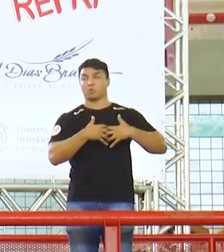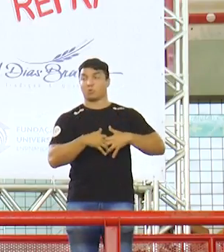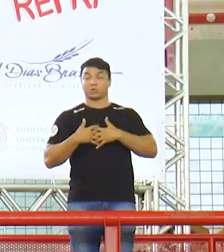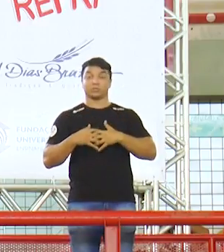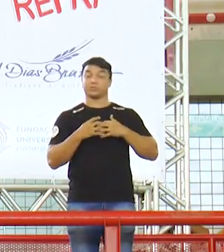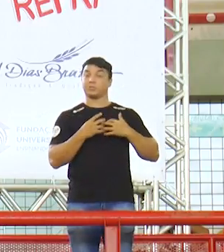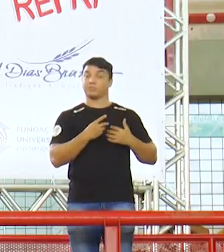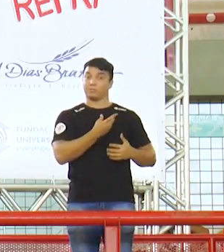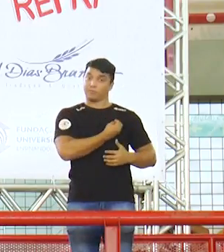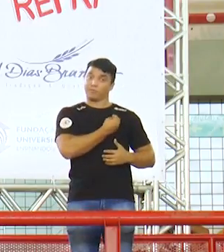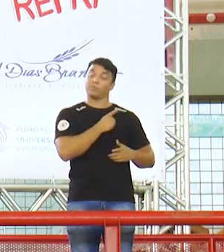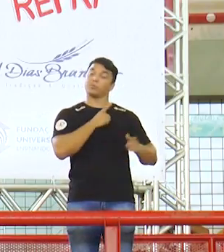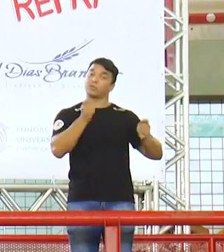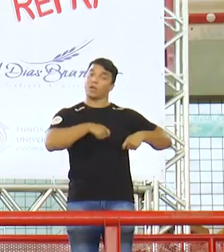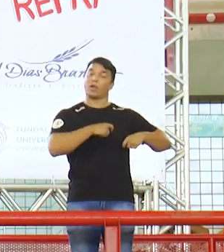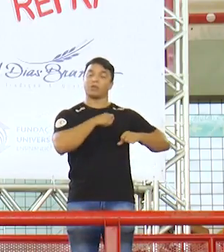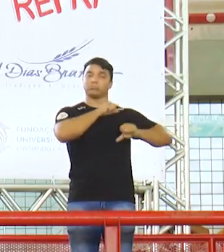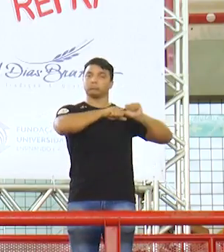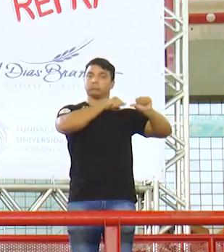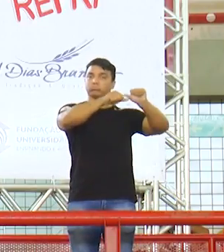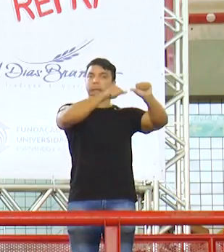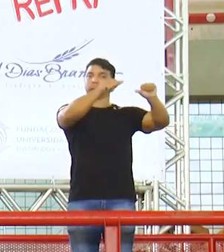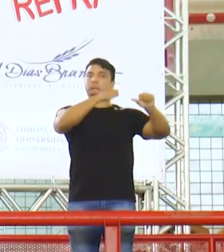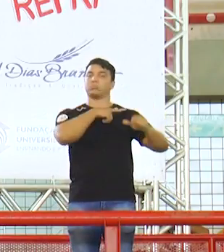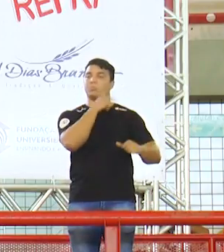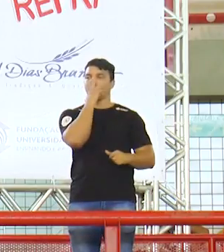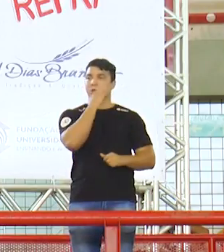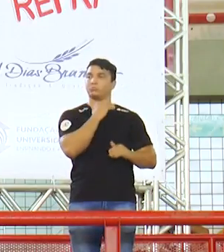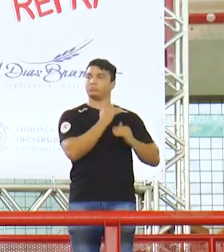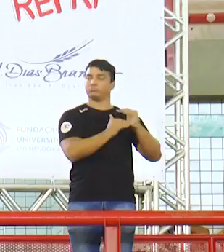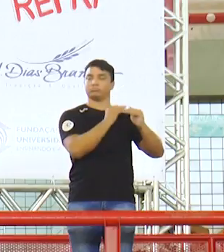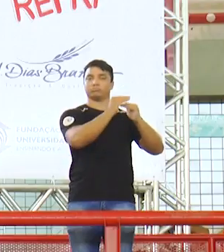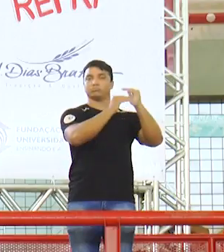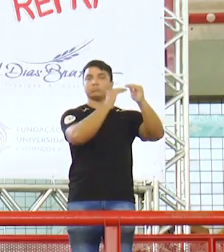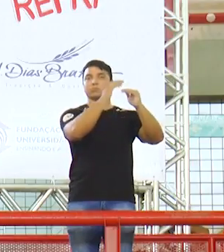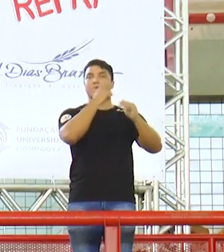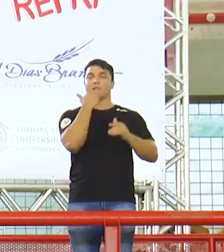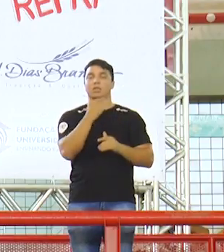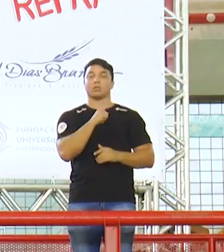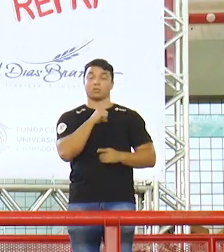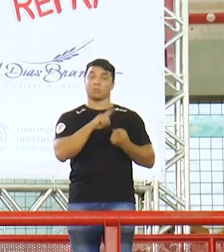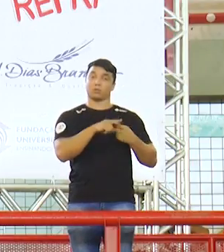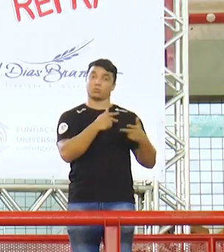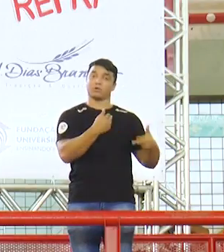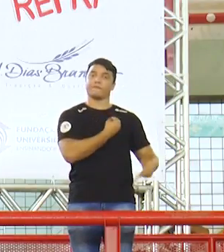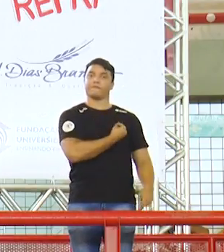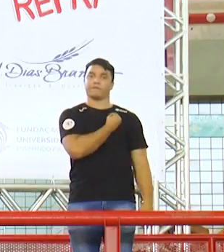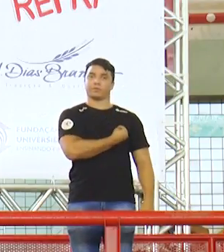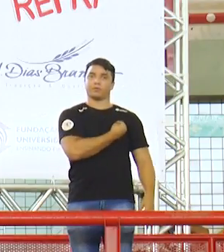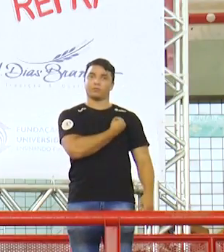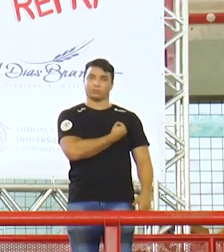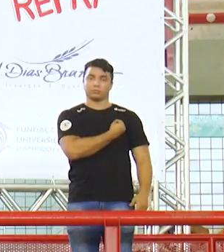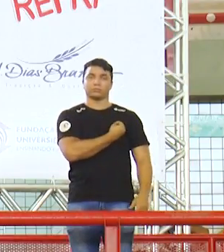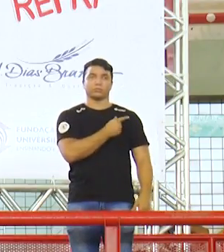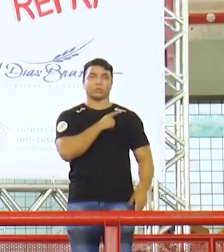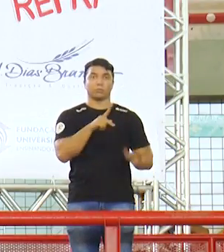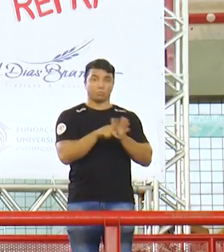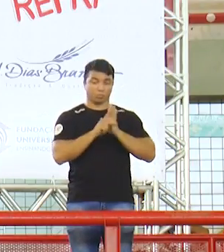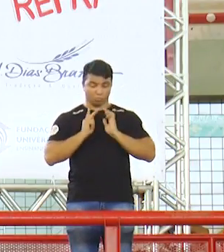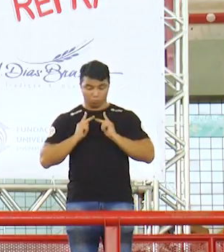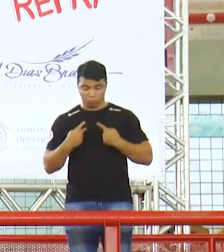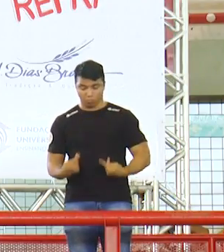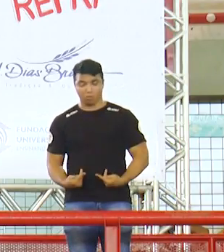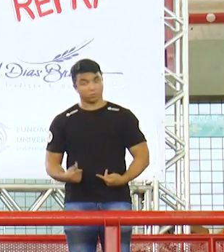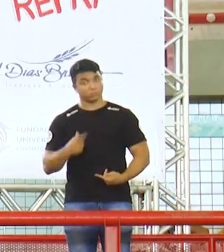organismo vivo, vai se modernizando, e a língua é algo vivo, fundamentalmente